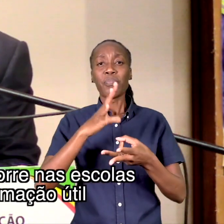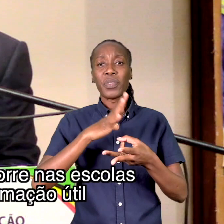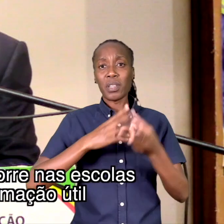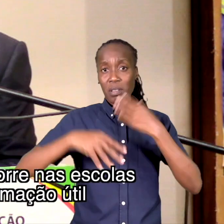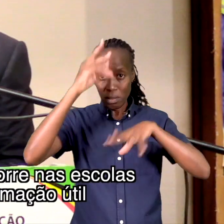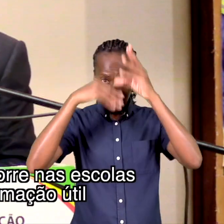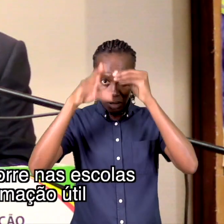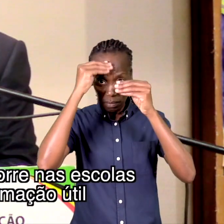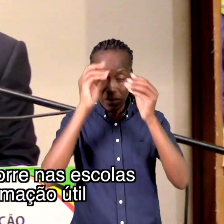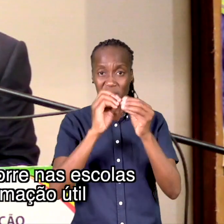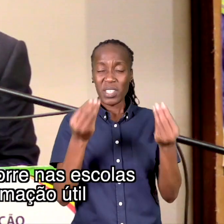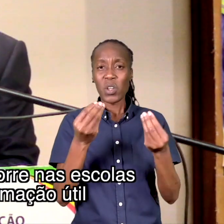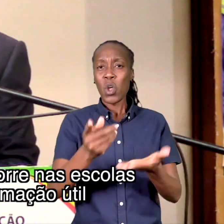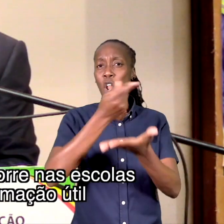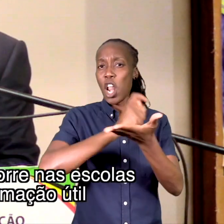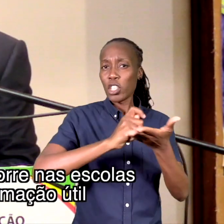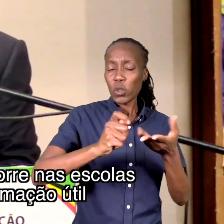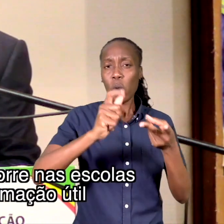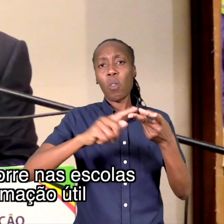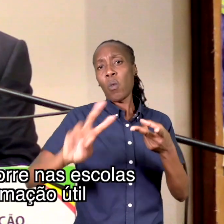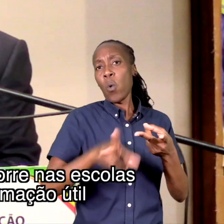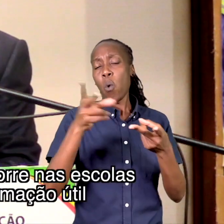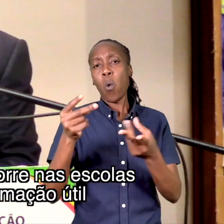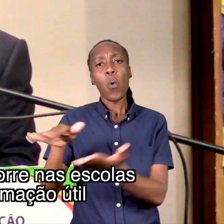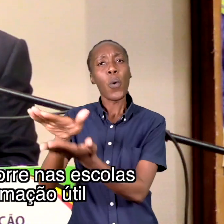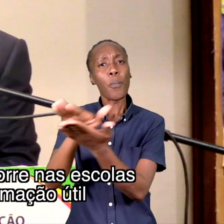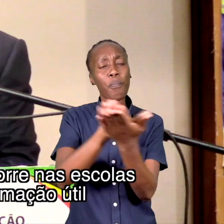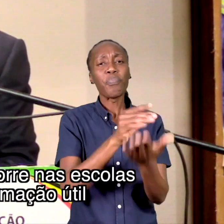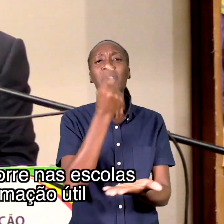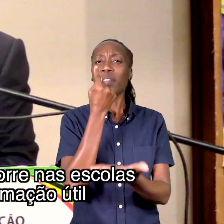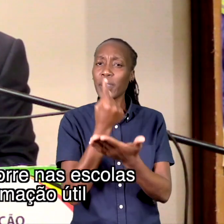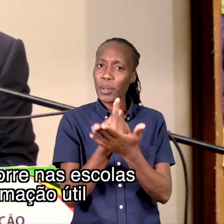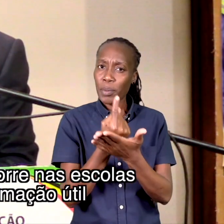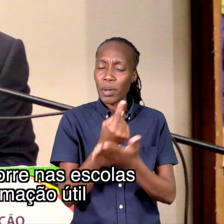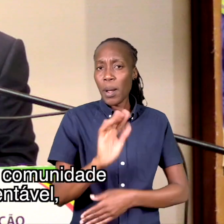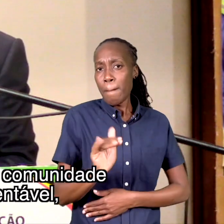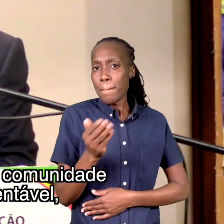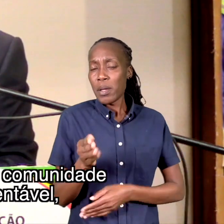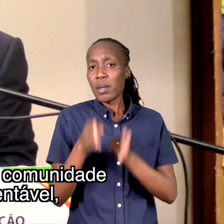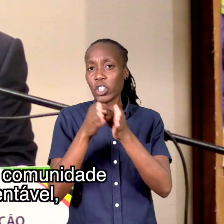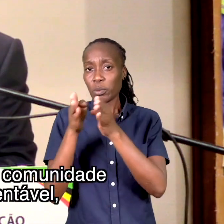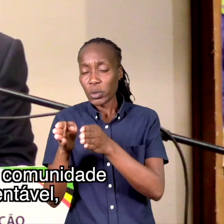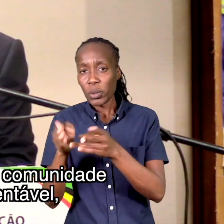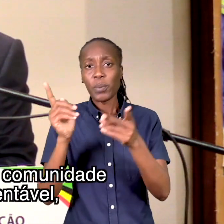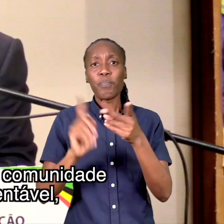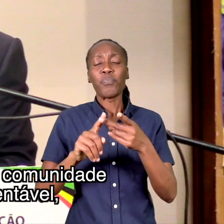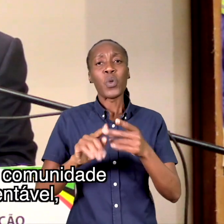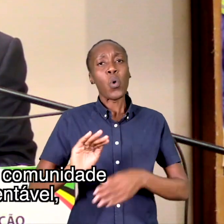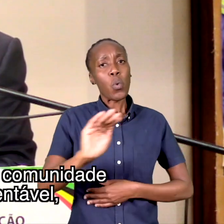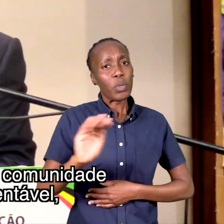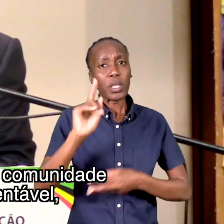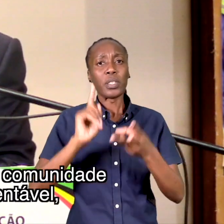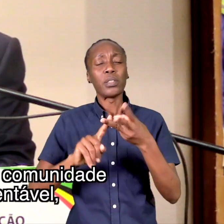ocorre nas escolas e outras instituições de formação seja útil para os beneficiários, para a comunidade e